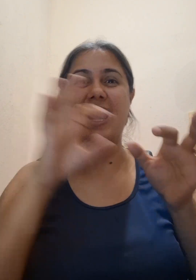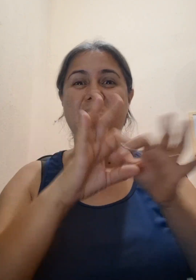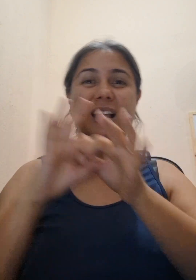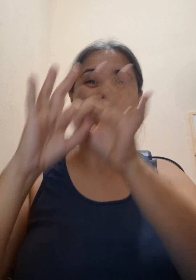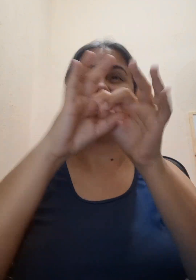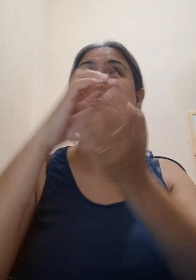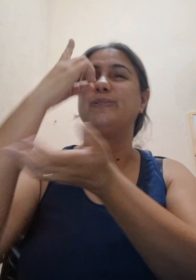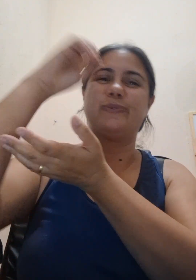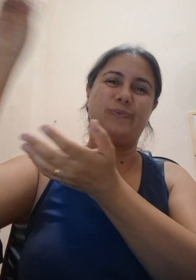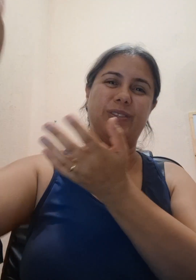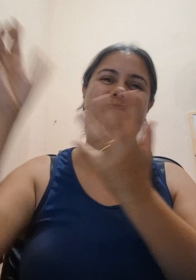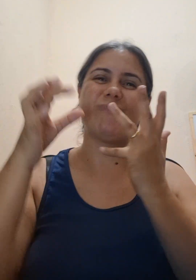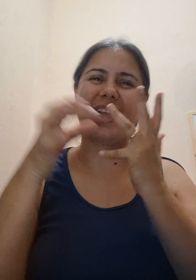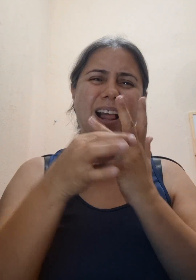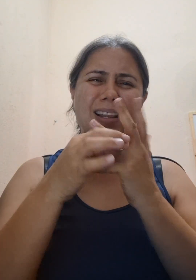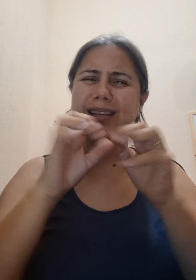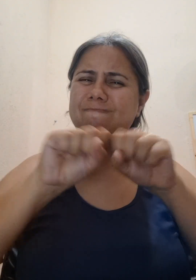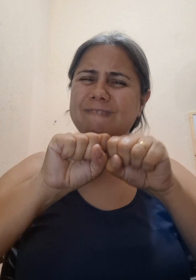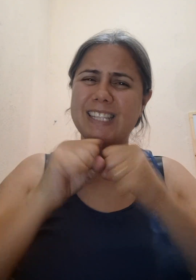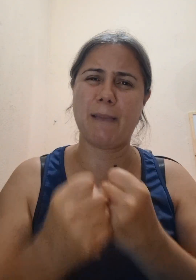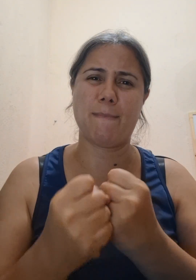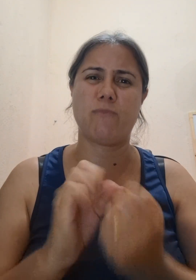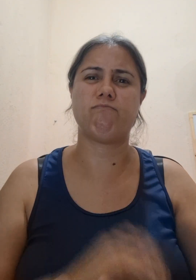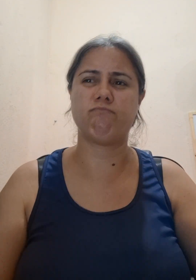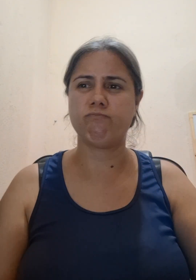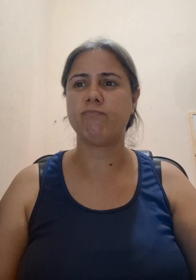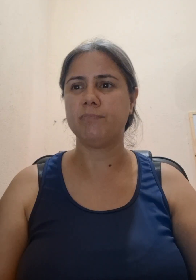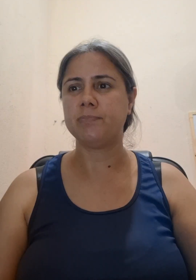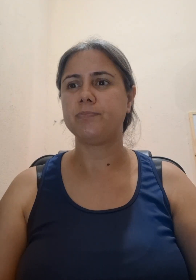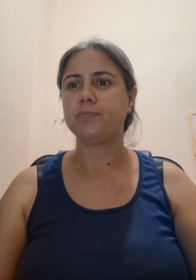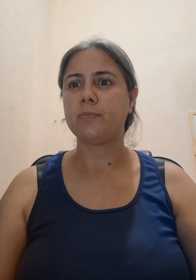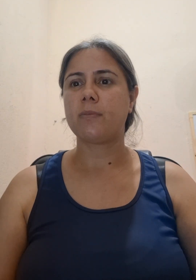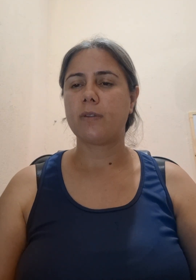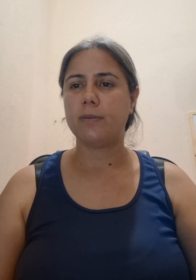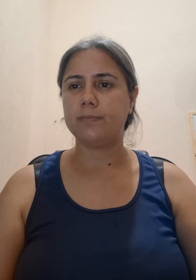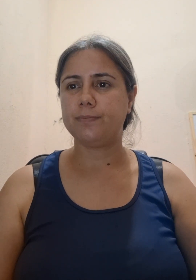de Israel quebrou a aliança, a comunhão com Deus, quebrou.